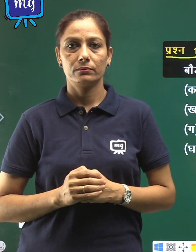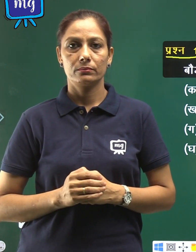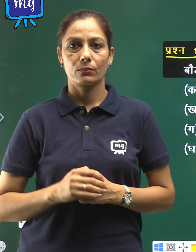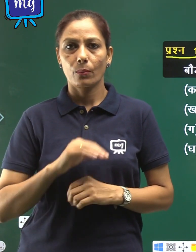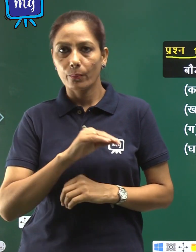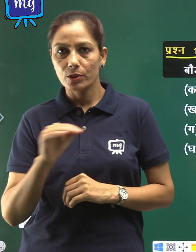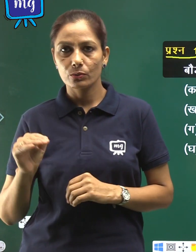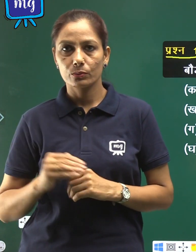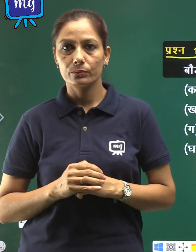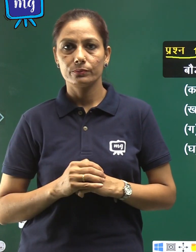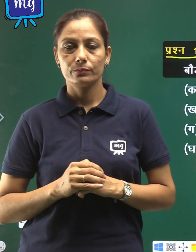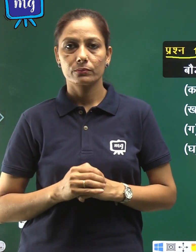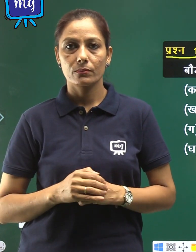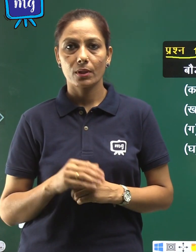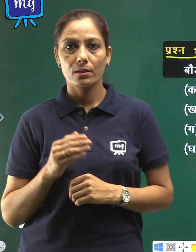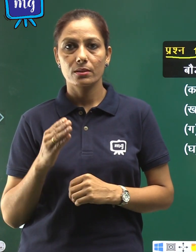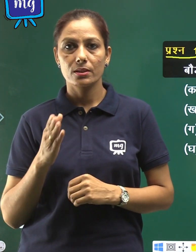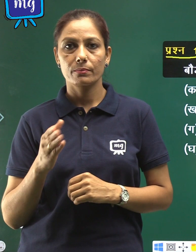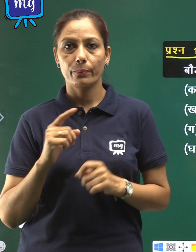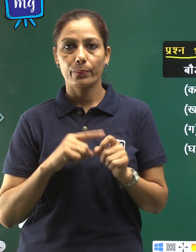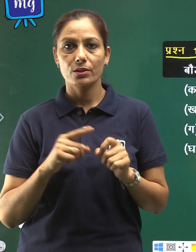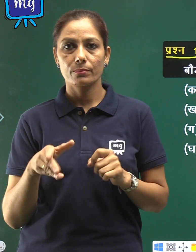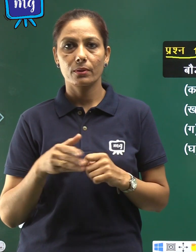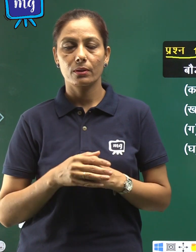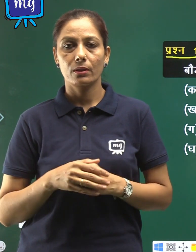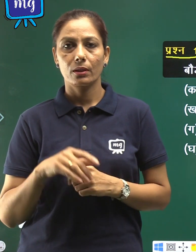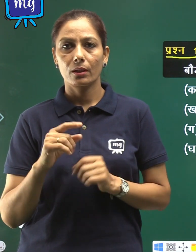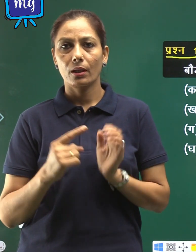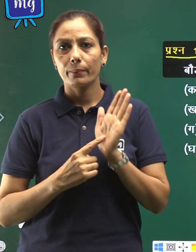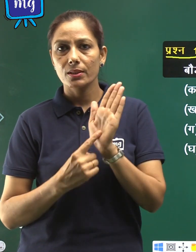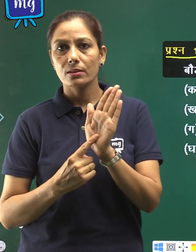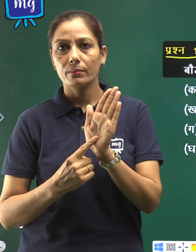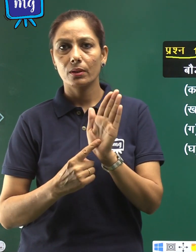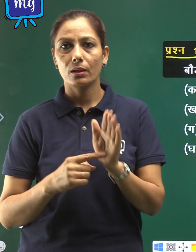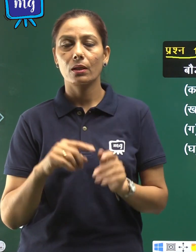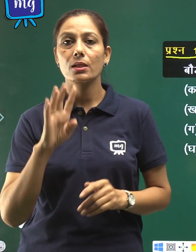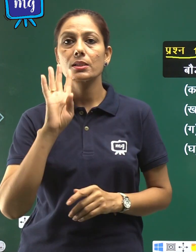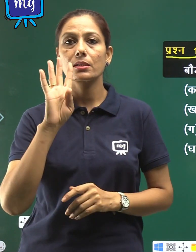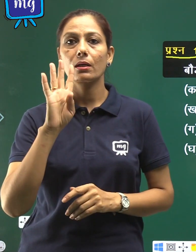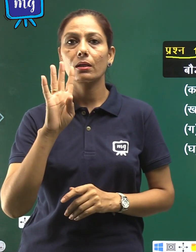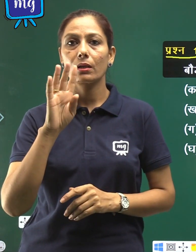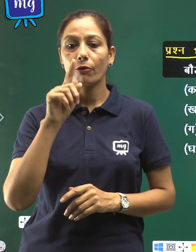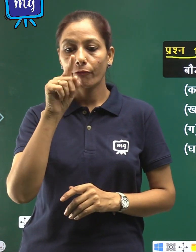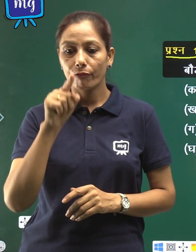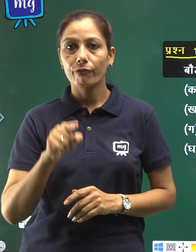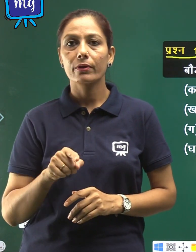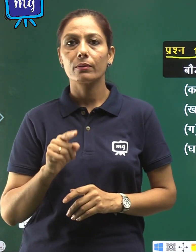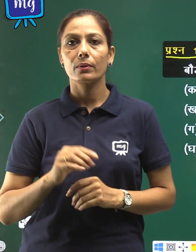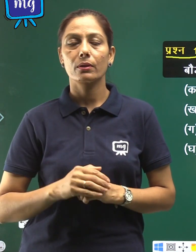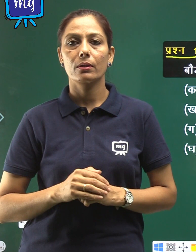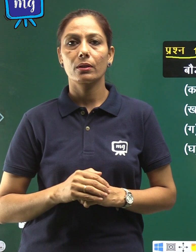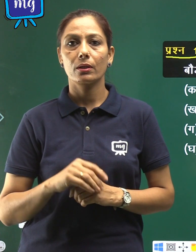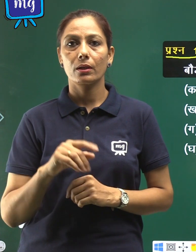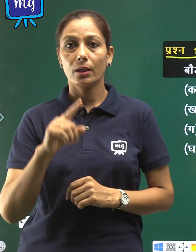को बच्चों कि इस मुए दे आपके सामने चार विकल्प है हैं